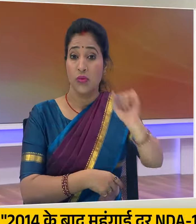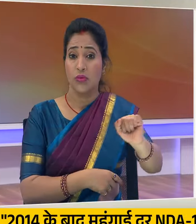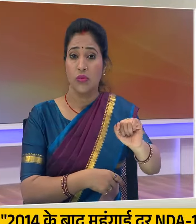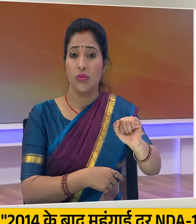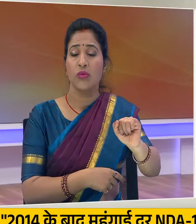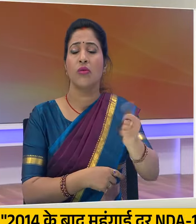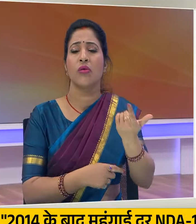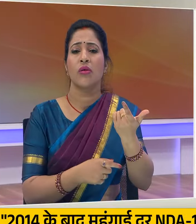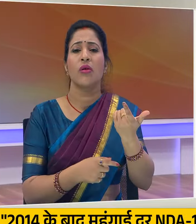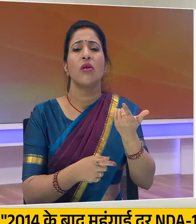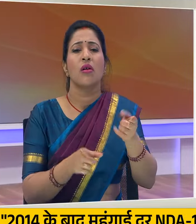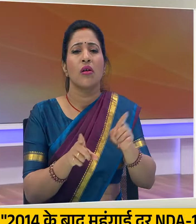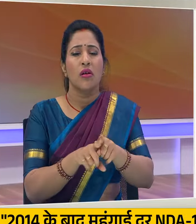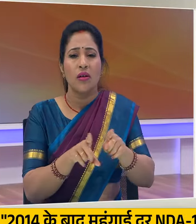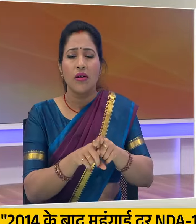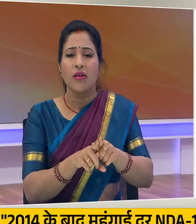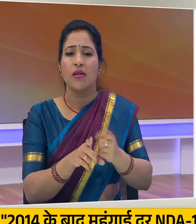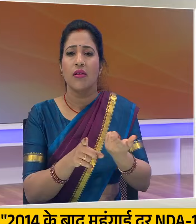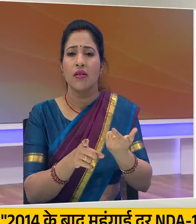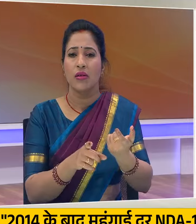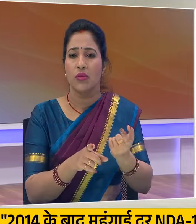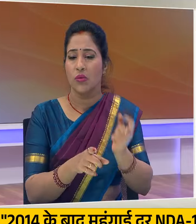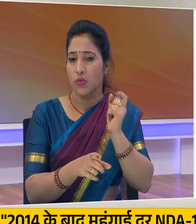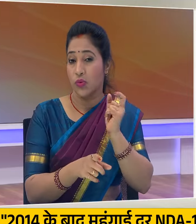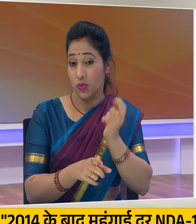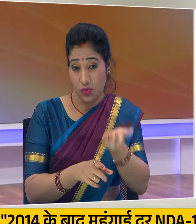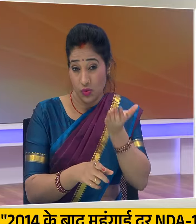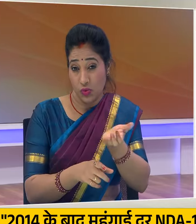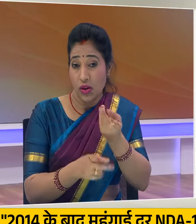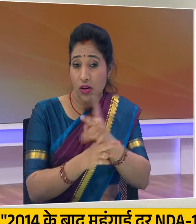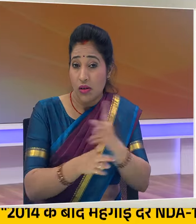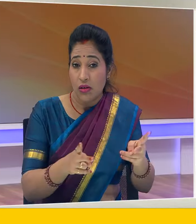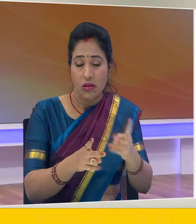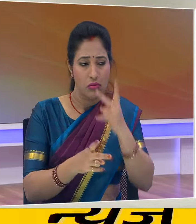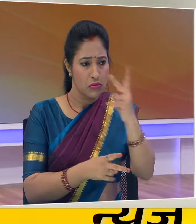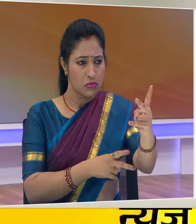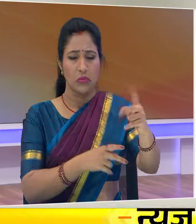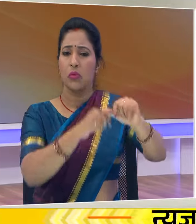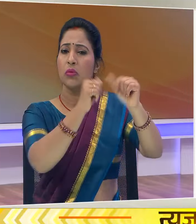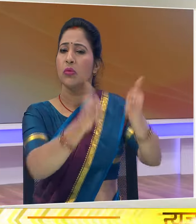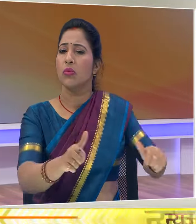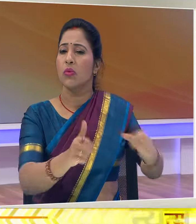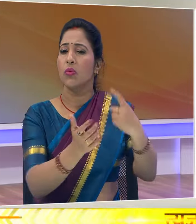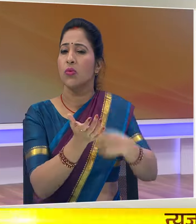फिस्कल प्रूडेंस पूरी दुनिया के लिए रोल मॉडल है।